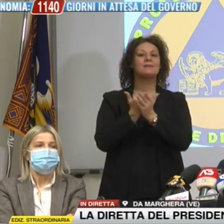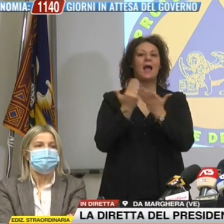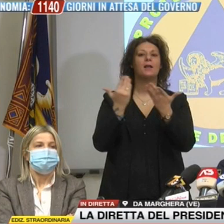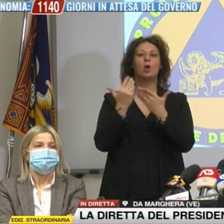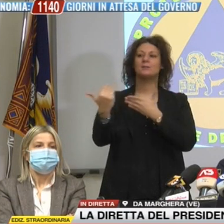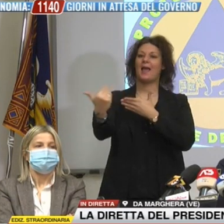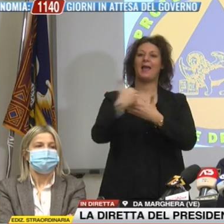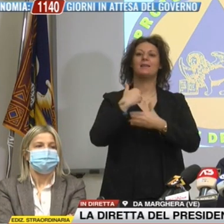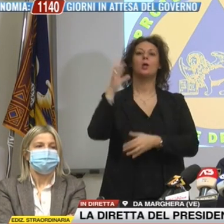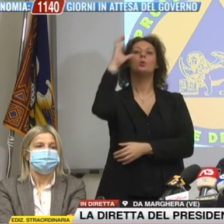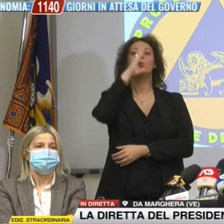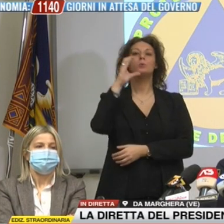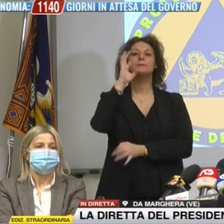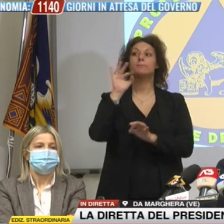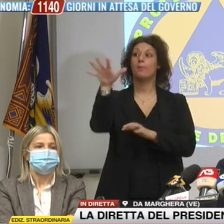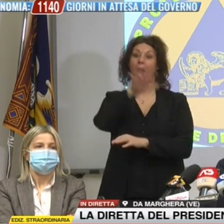turisti nelle aree a rischio.